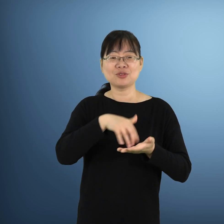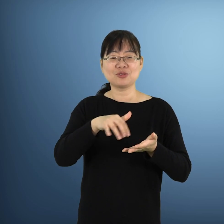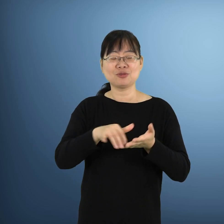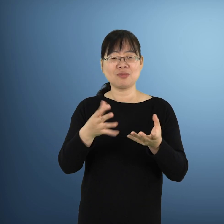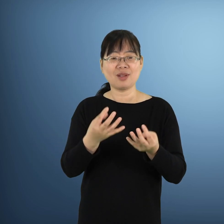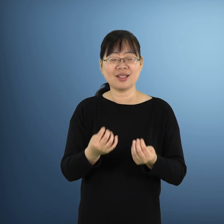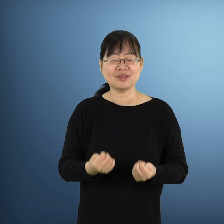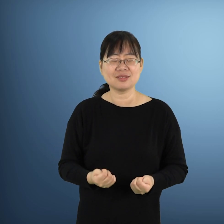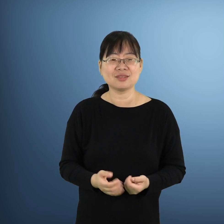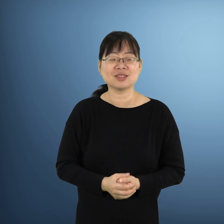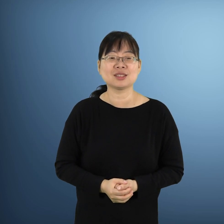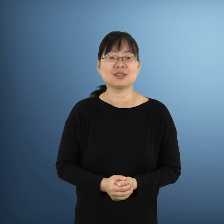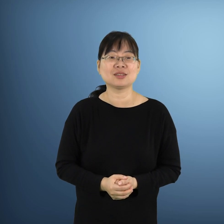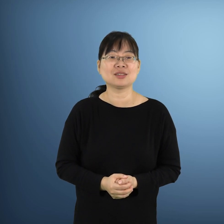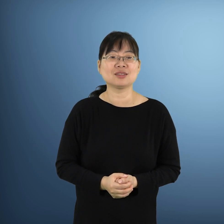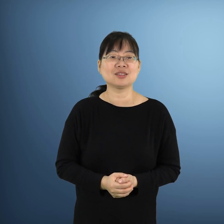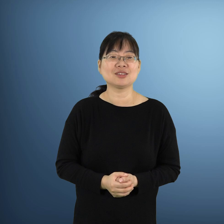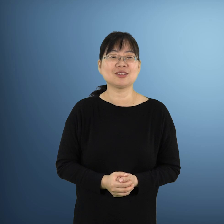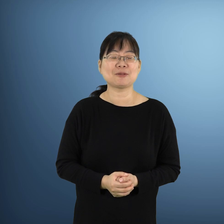수많은